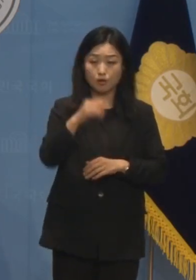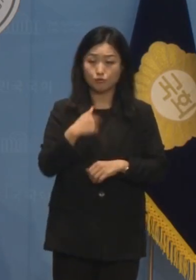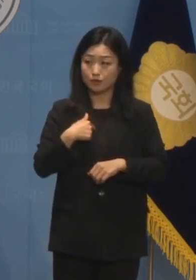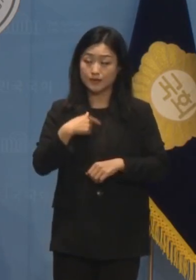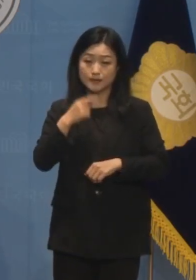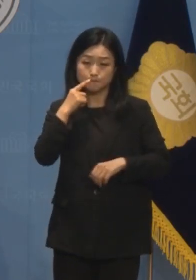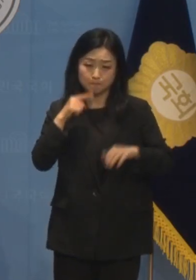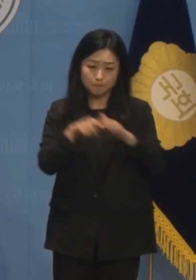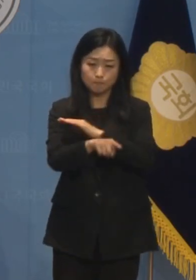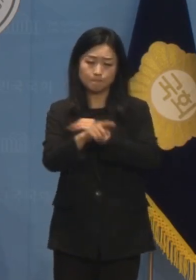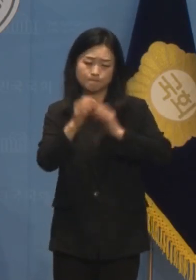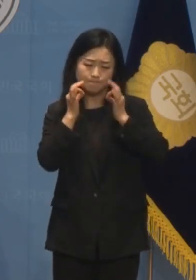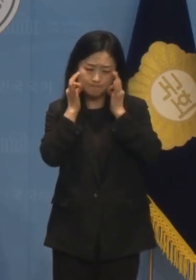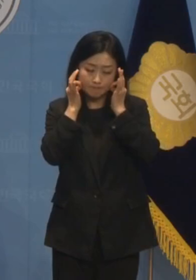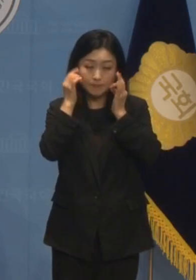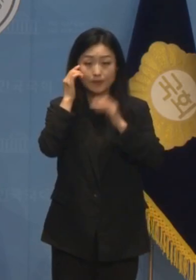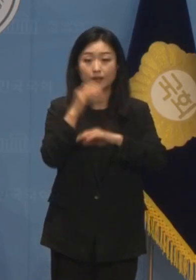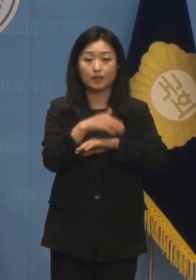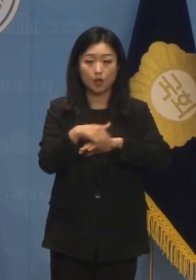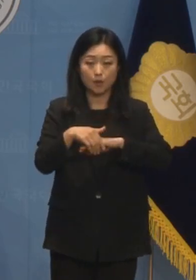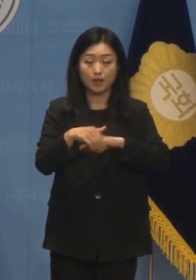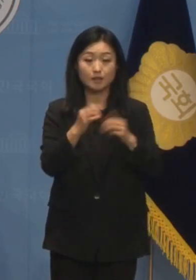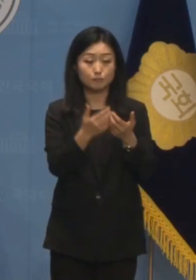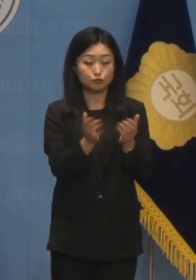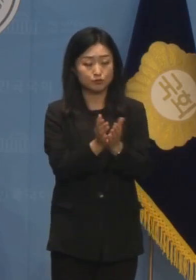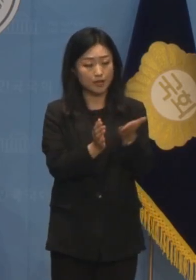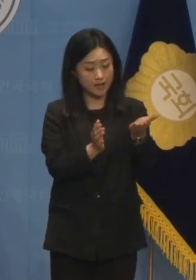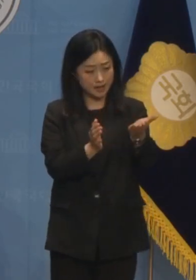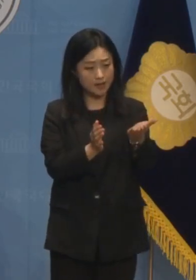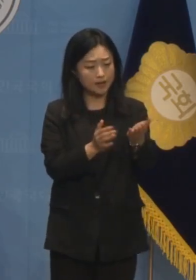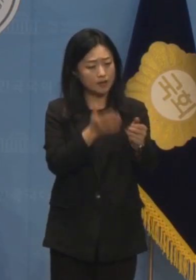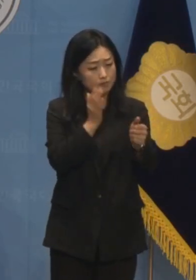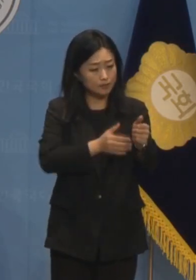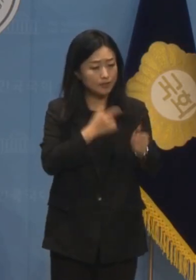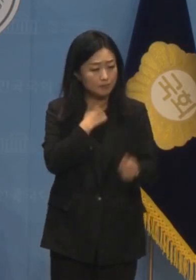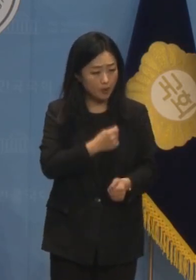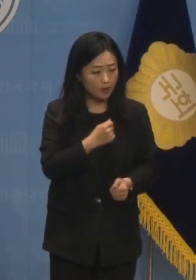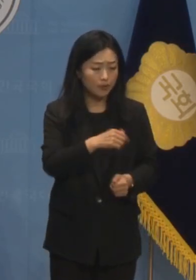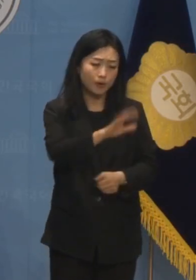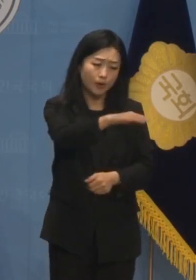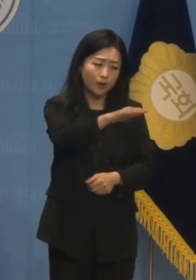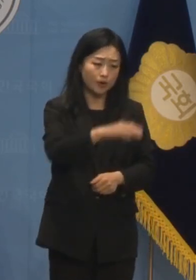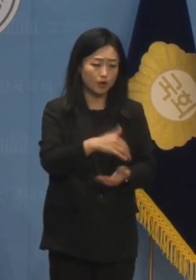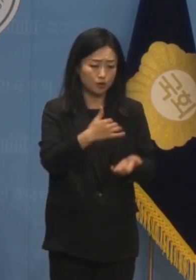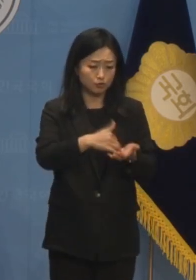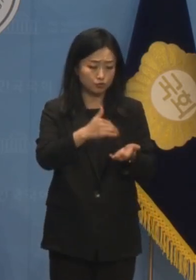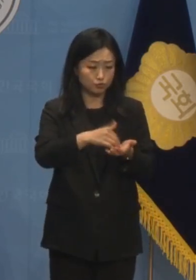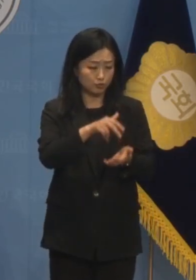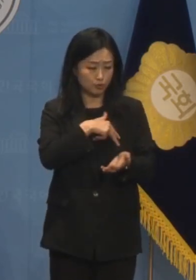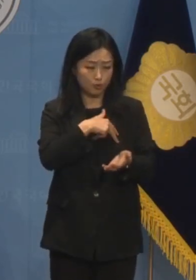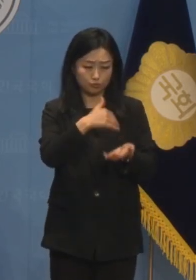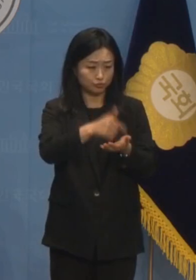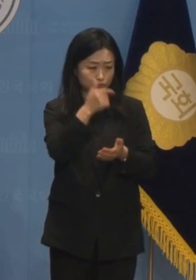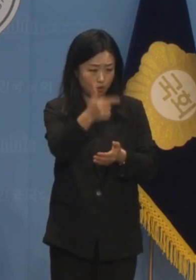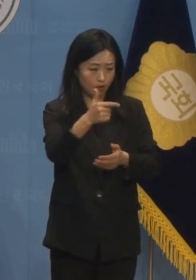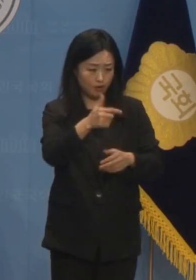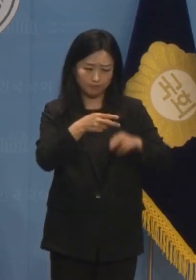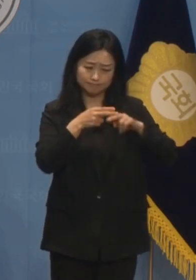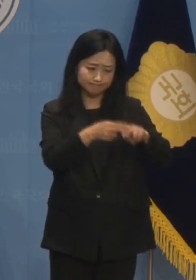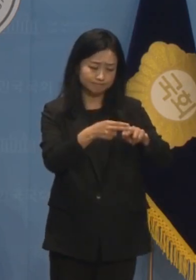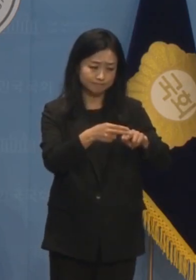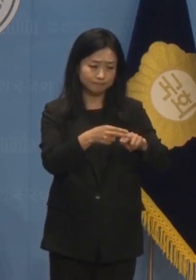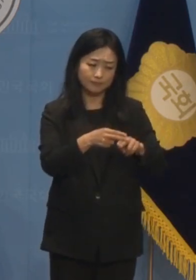있는 조치를 다할 것입니다 민주당에게 마지막 호소합니다 다수 의석으로 의회 독재를